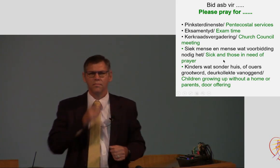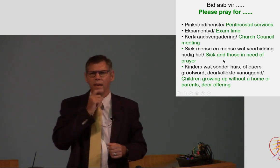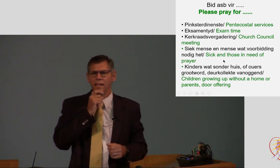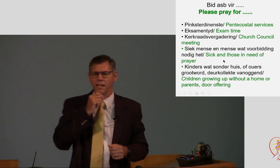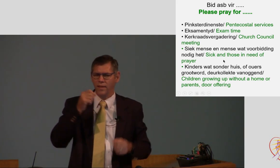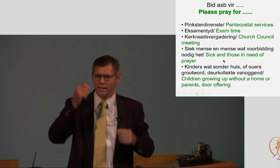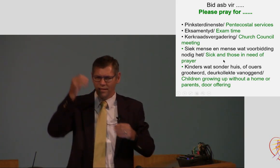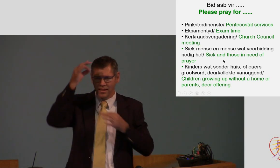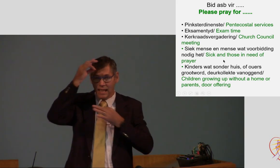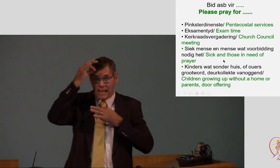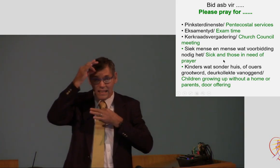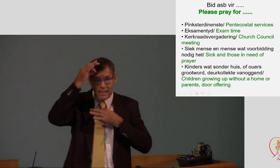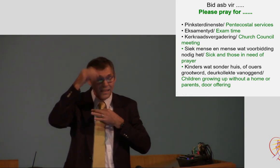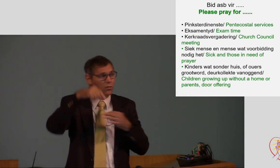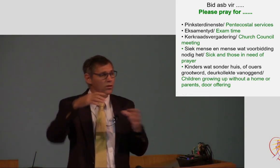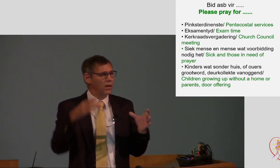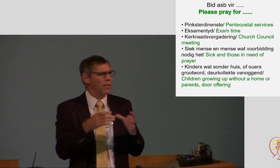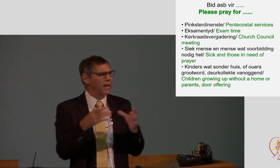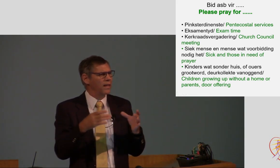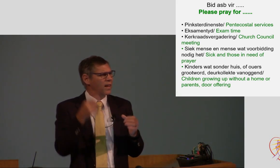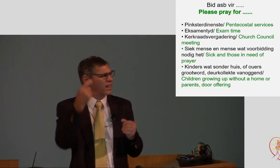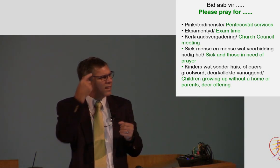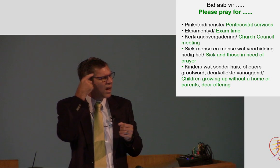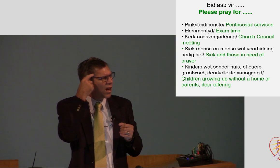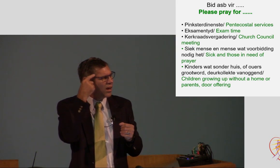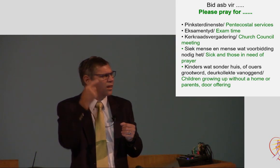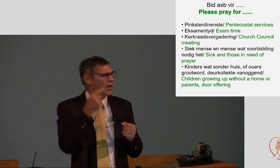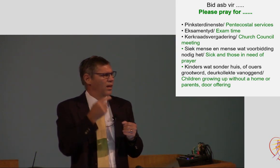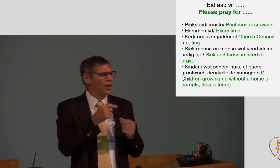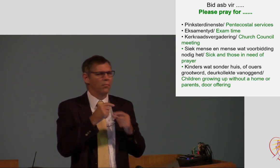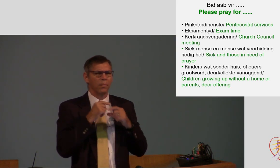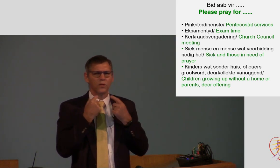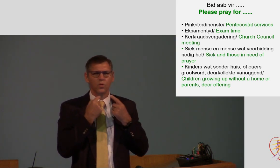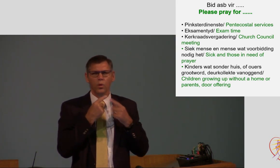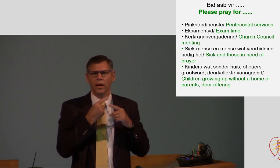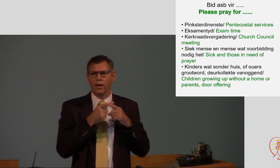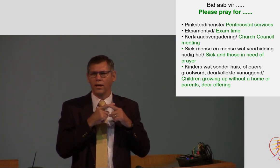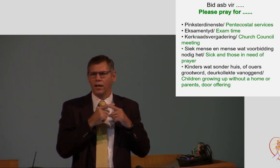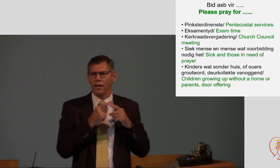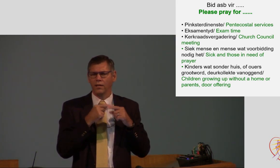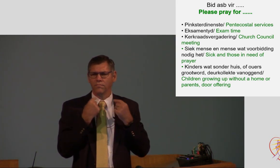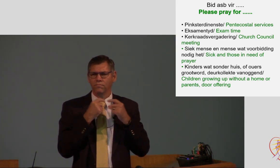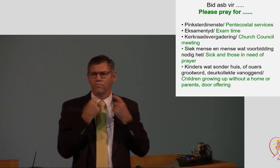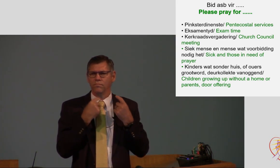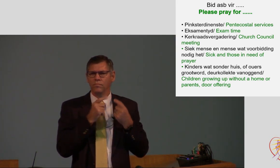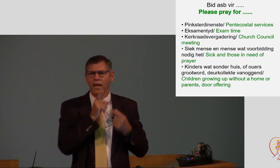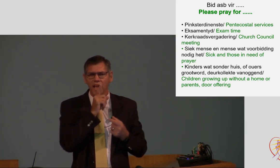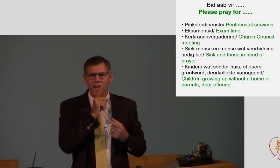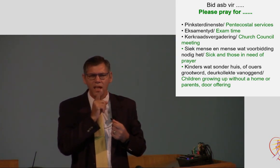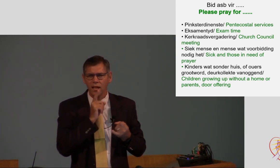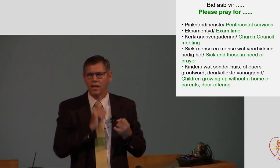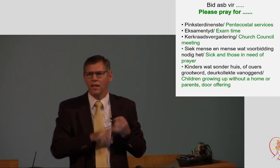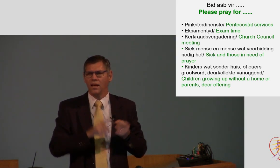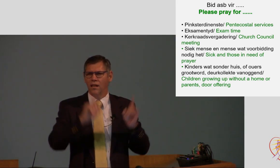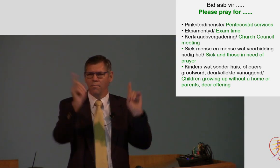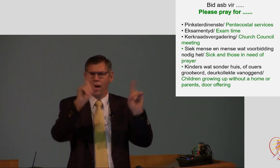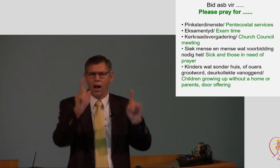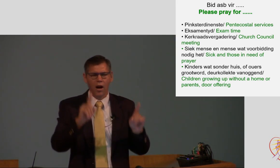Mense wat siek is in ons gemeente, ek dink aan pastoor Henny, Malcolm,